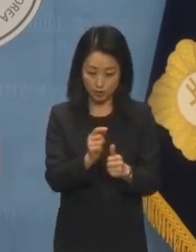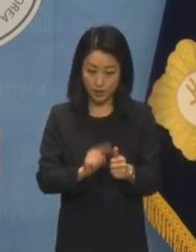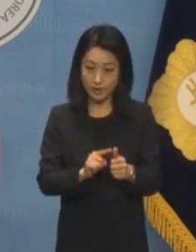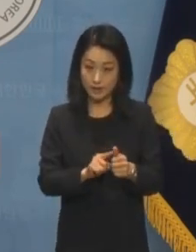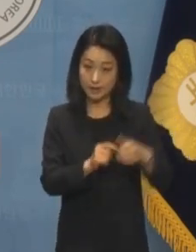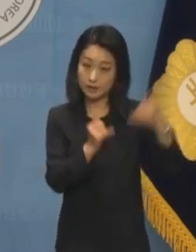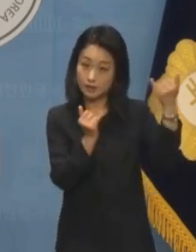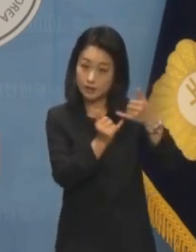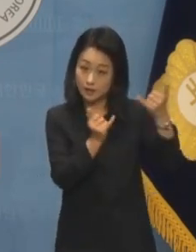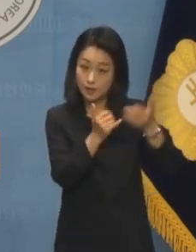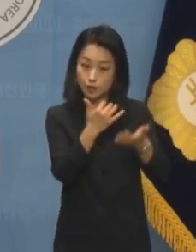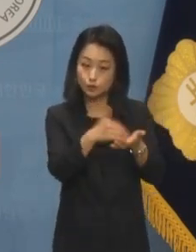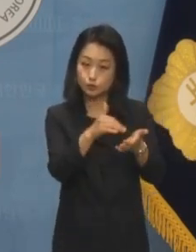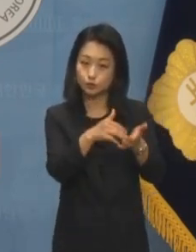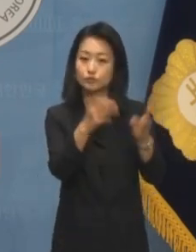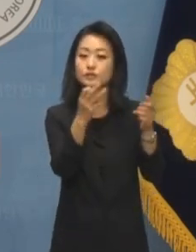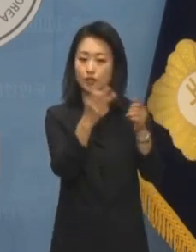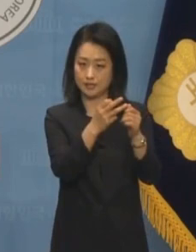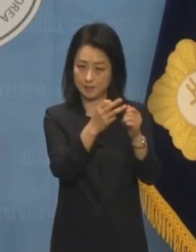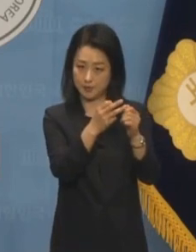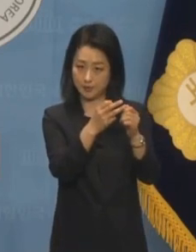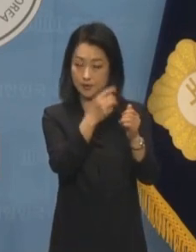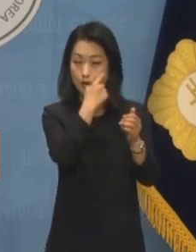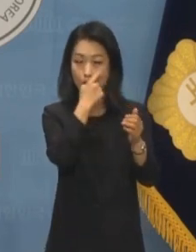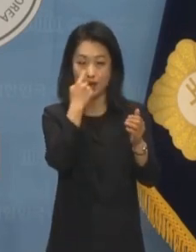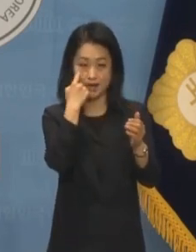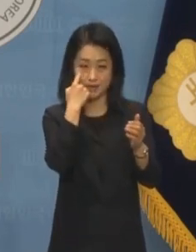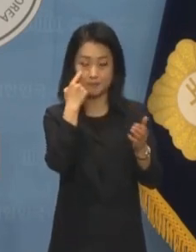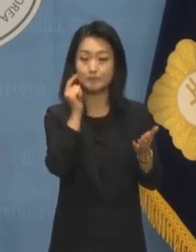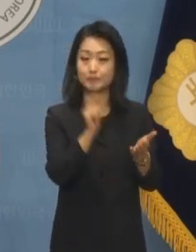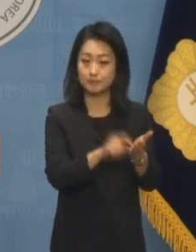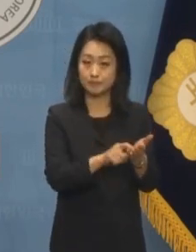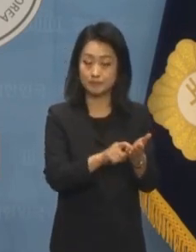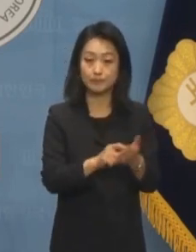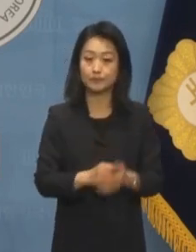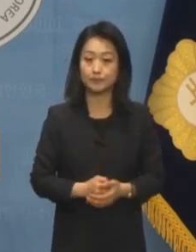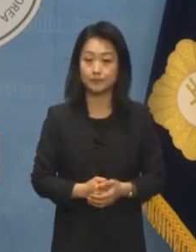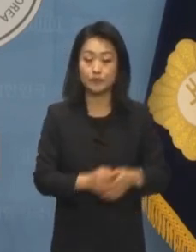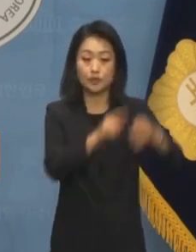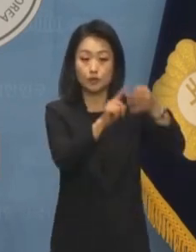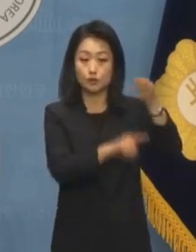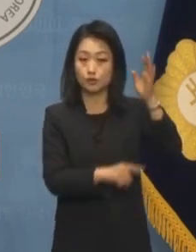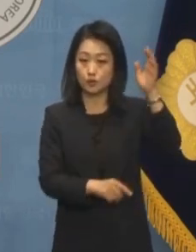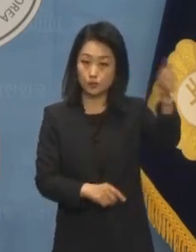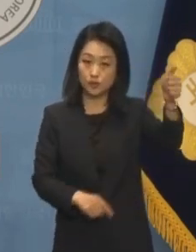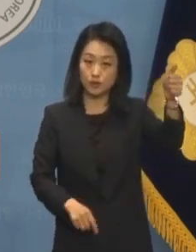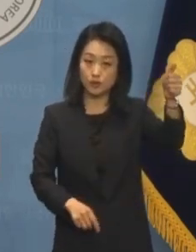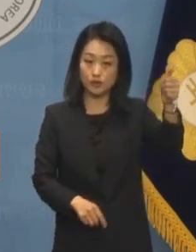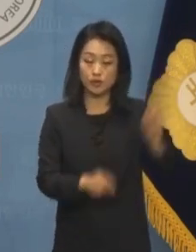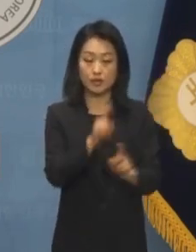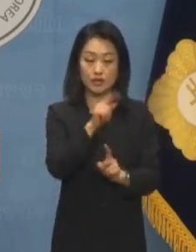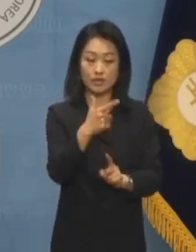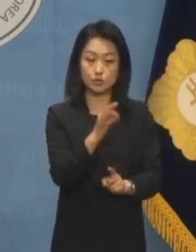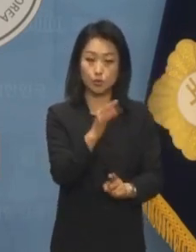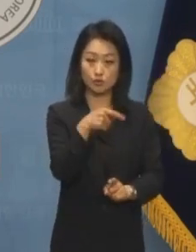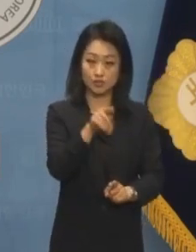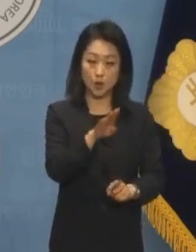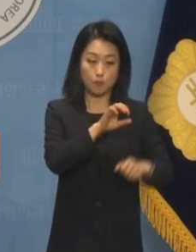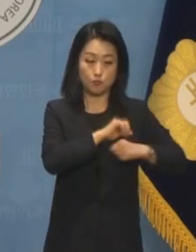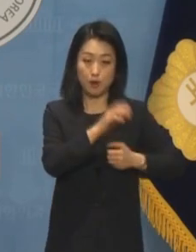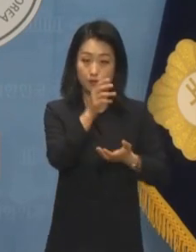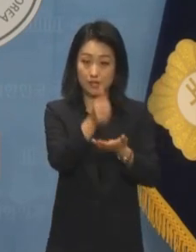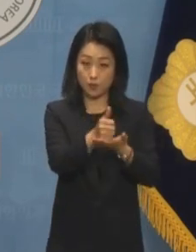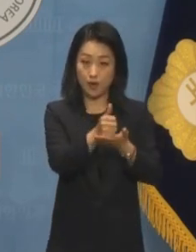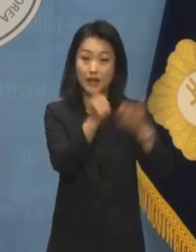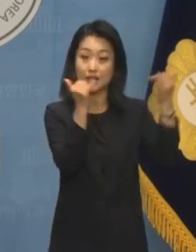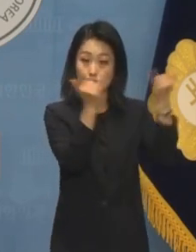13번이나 연락을 주고받은 것으로 드러났습니다. 윤석열 대통령과 이종섭 장관이 통화한